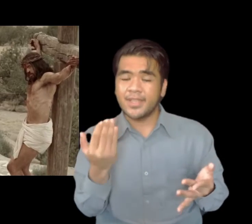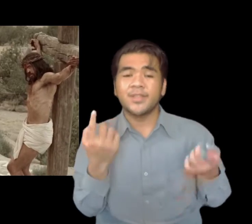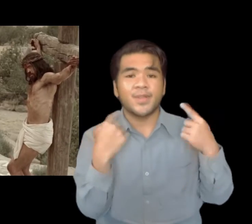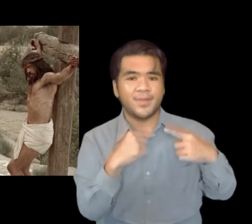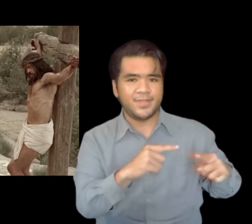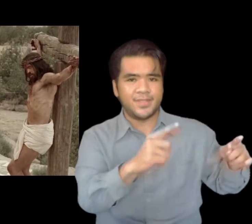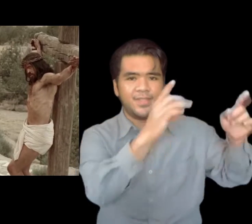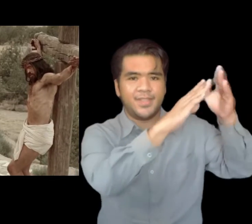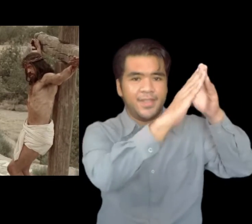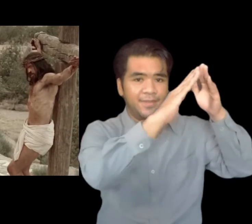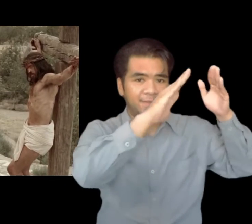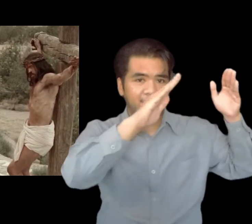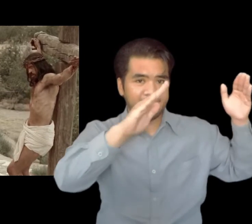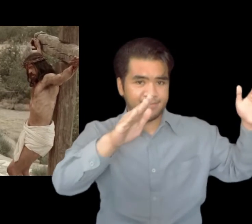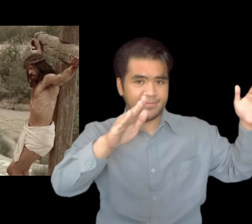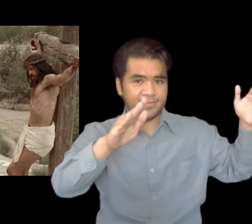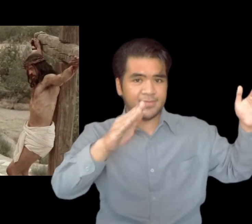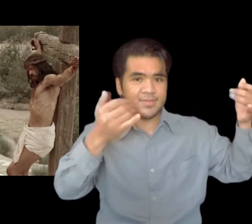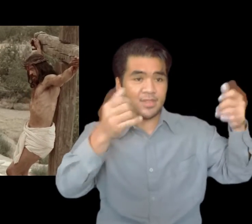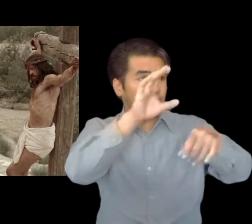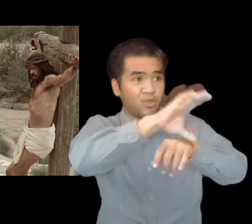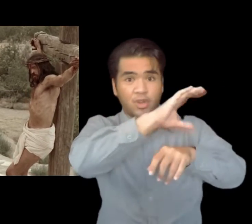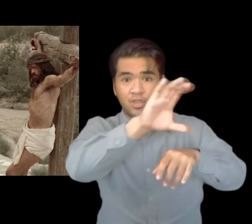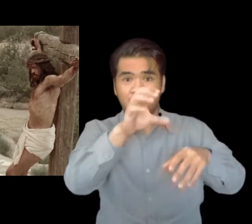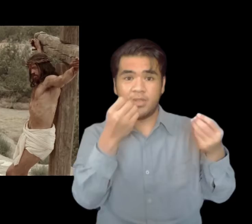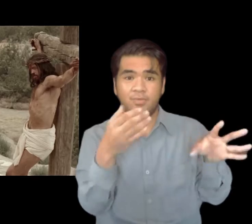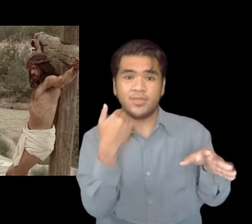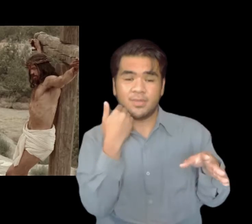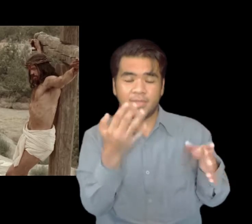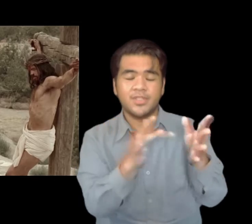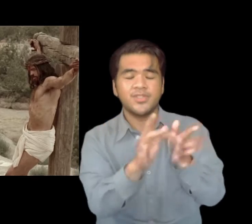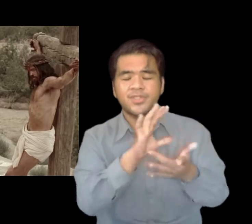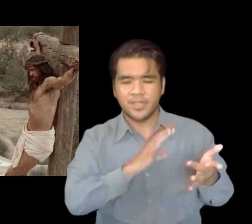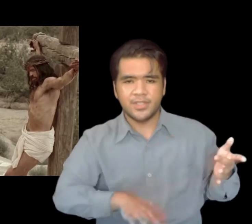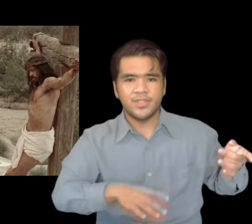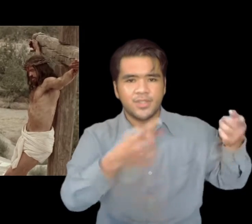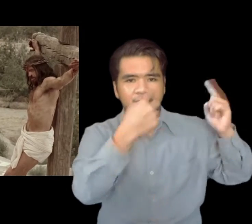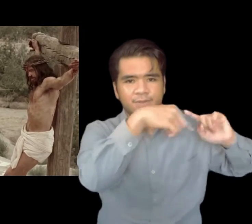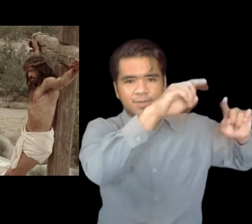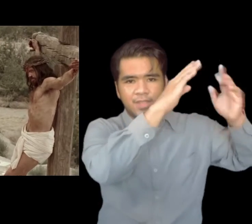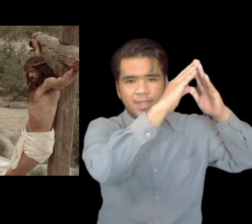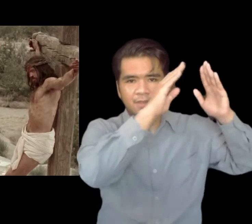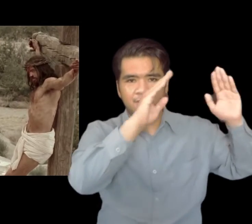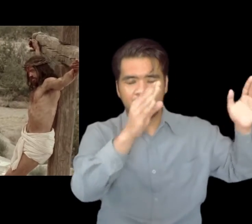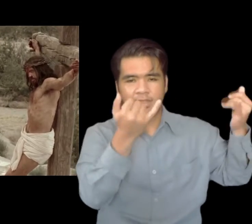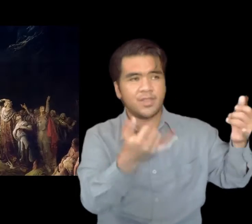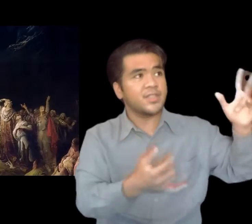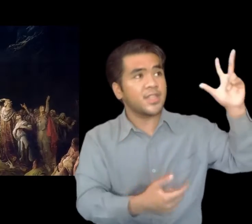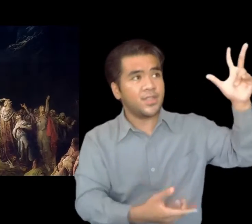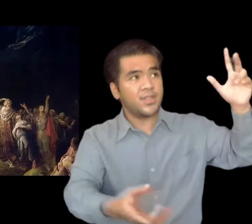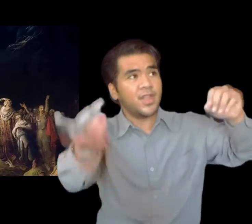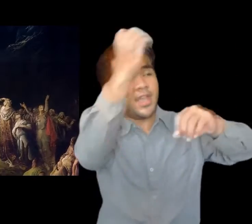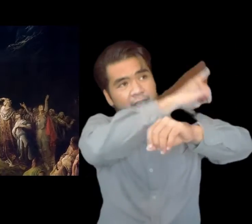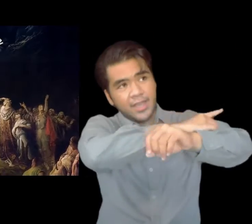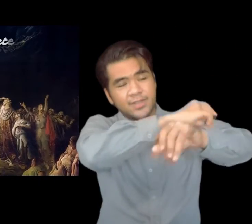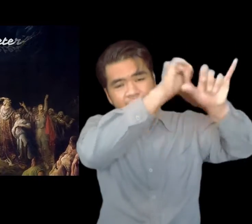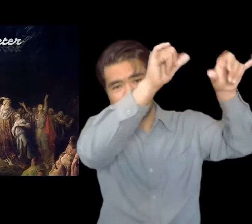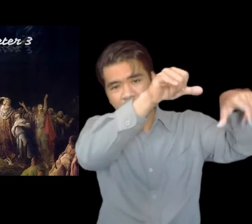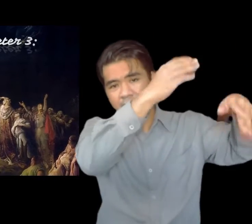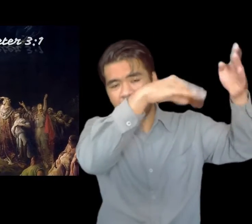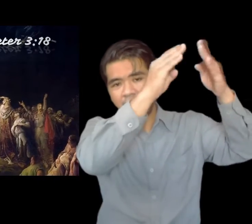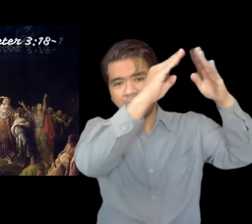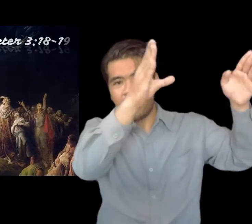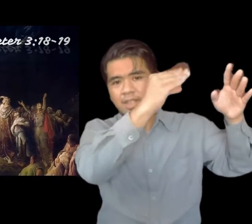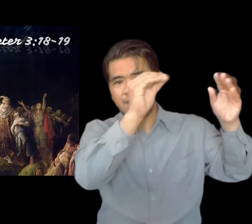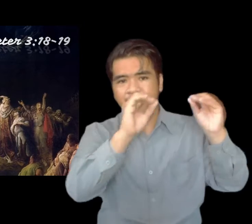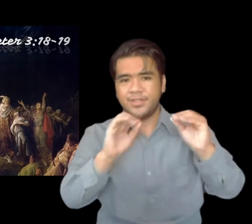namatay ang ating Panginoong Hesus, ang kanyang kaluluwa ay napunta sa paraiso noong araw ding iyon. Sa loob ng 3 araw na siya